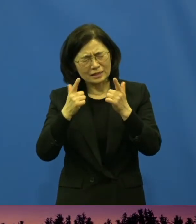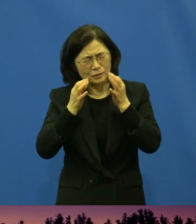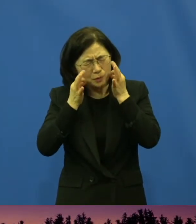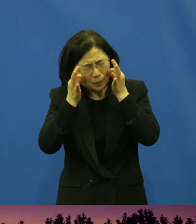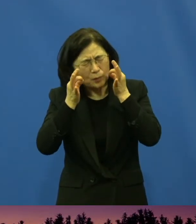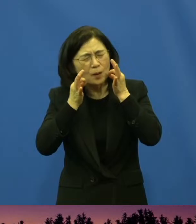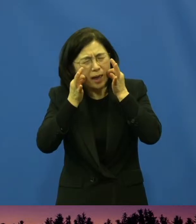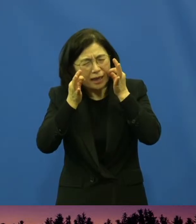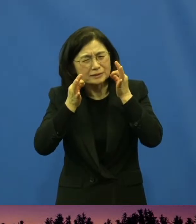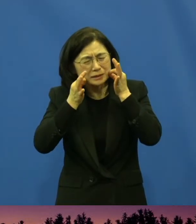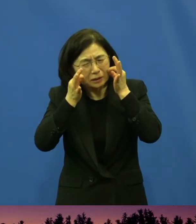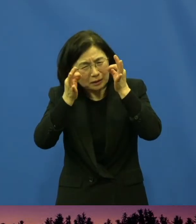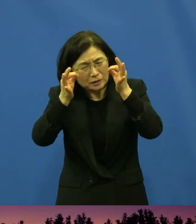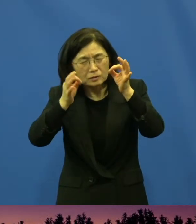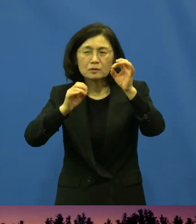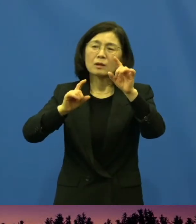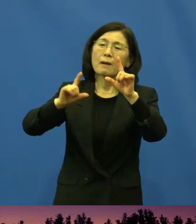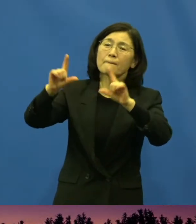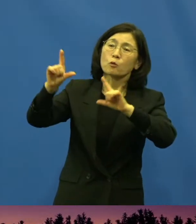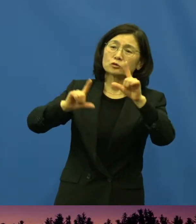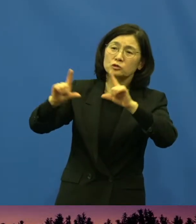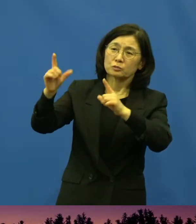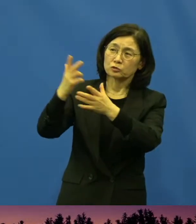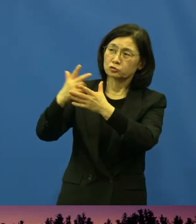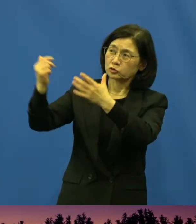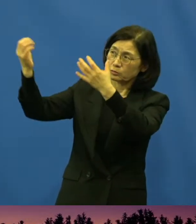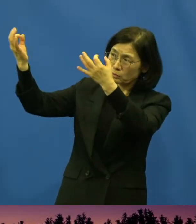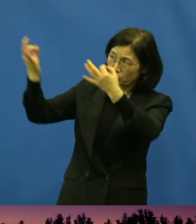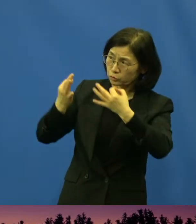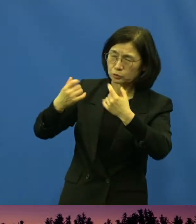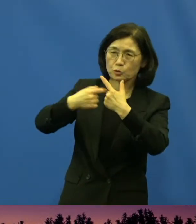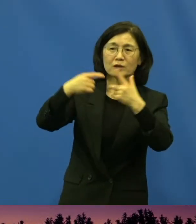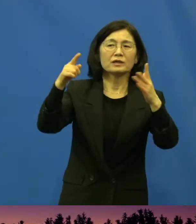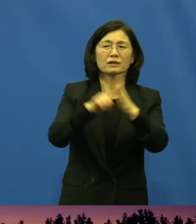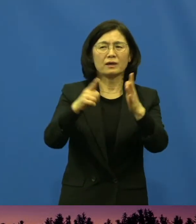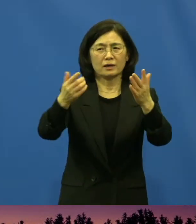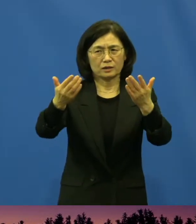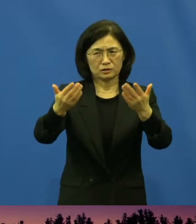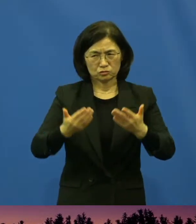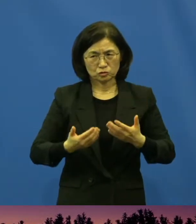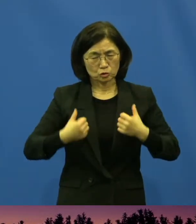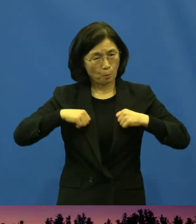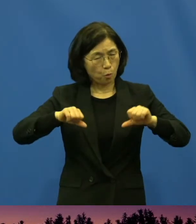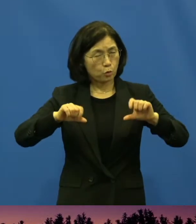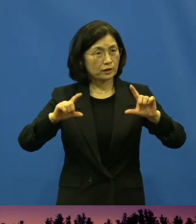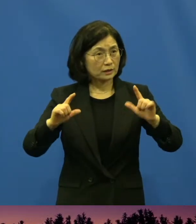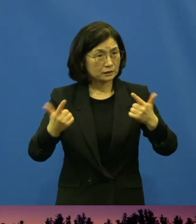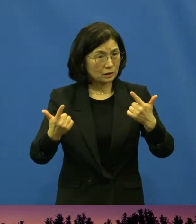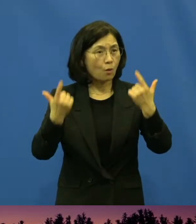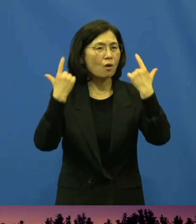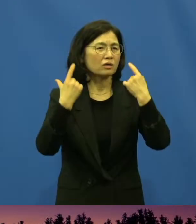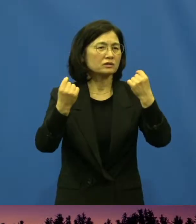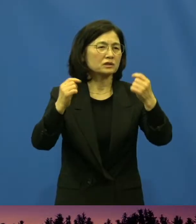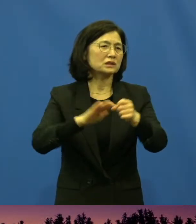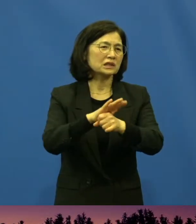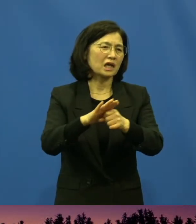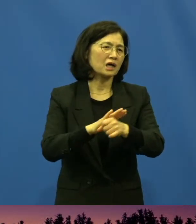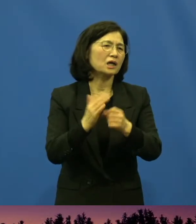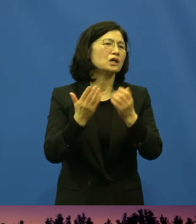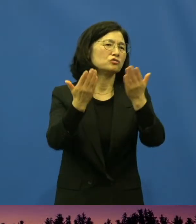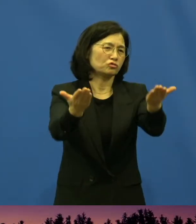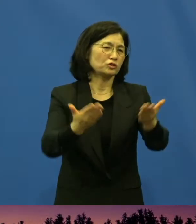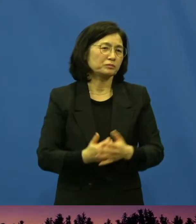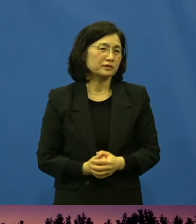수 연약하여 실패한 우리를 이해하시고 우리를 포기하지 않고 우리를 여전히 사랑하신다는 거예요.